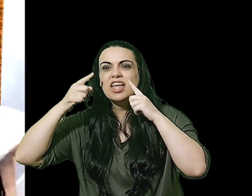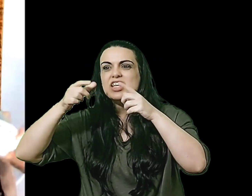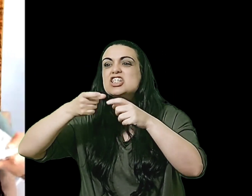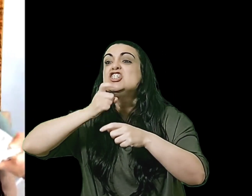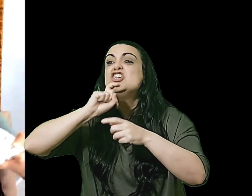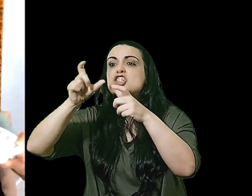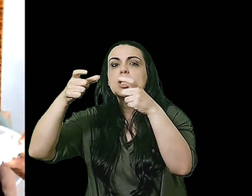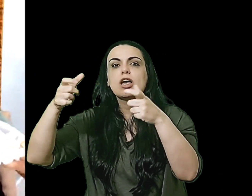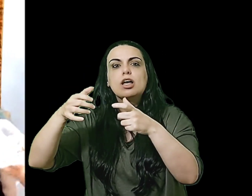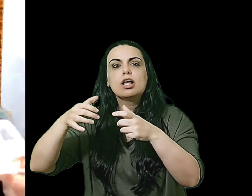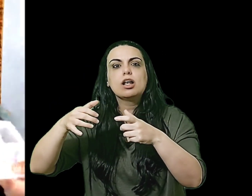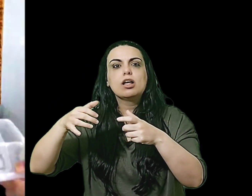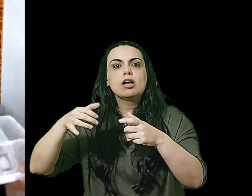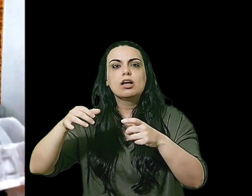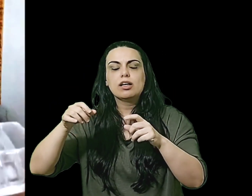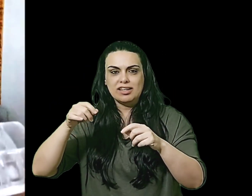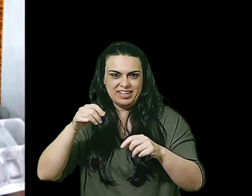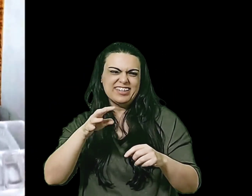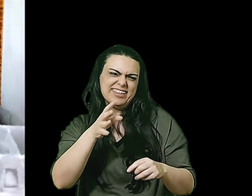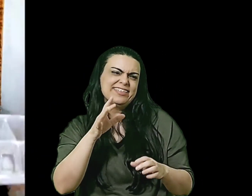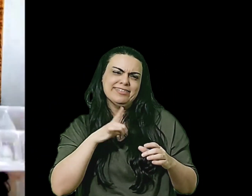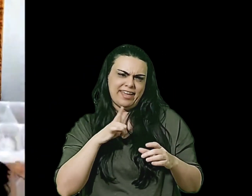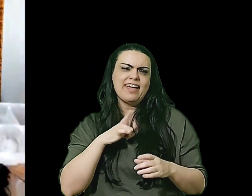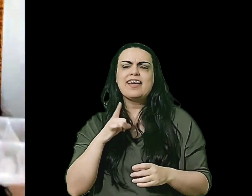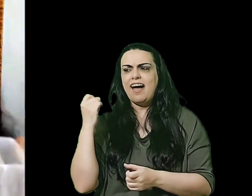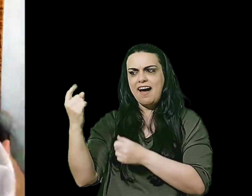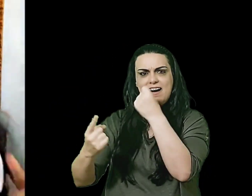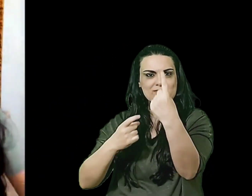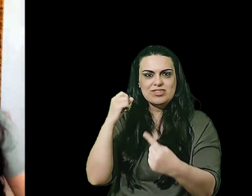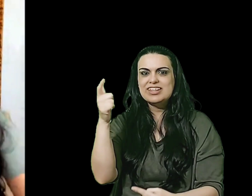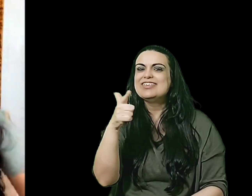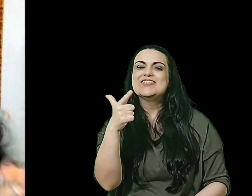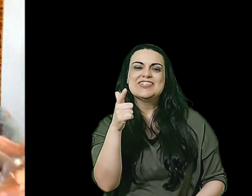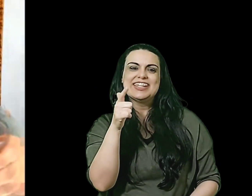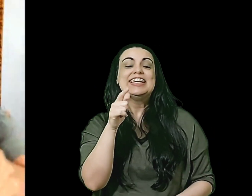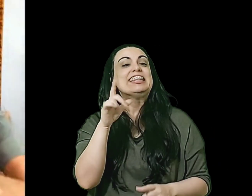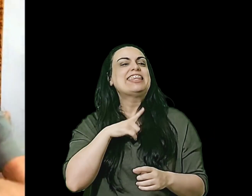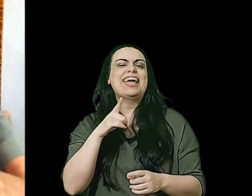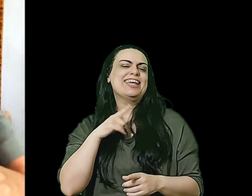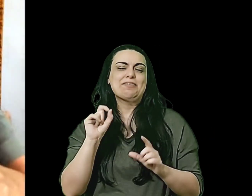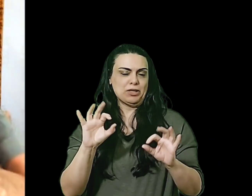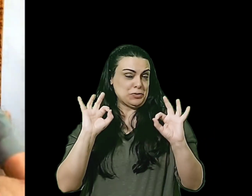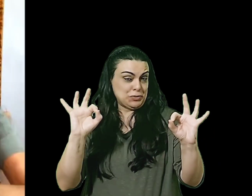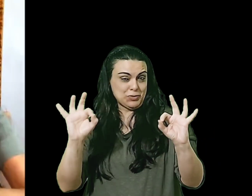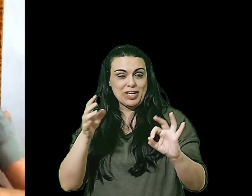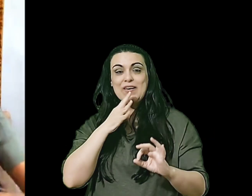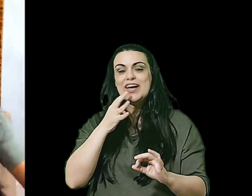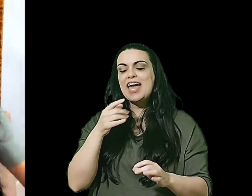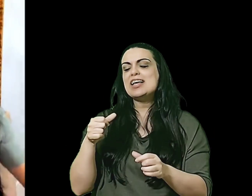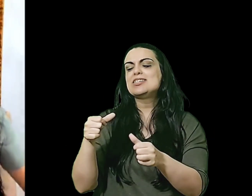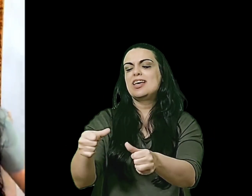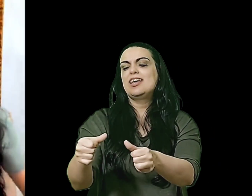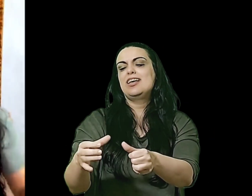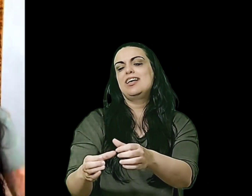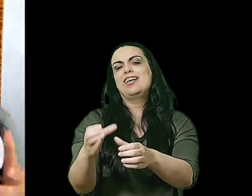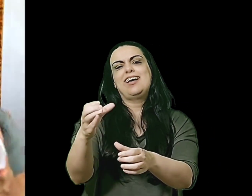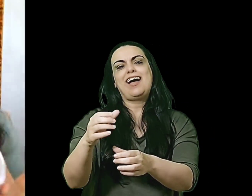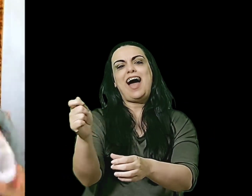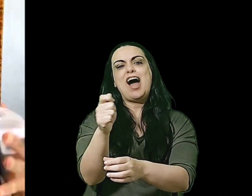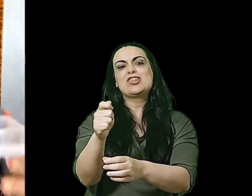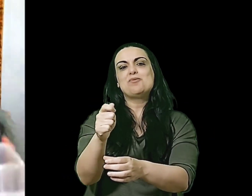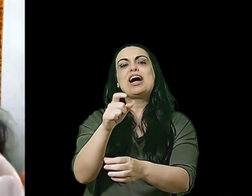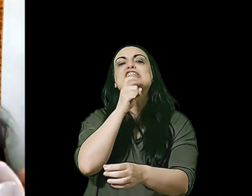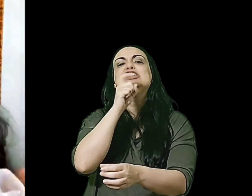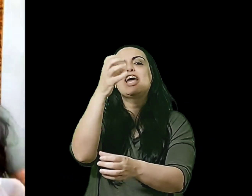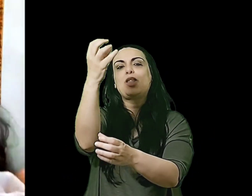vai pegar pra saber se tem gelo, isso pra galera modesta, né, que ainda tem gelo, que tem a galera que agora é só botar na geladeira e sai caindo, né, mas falando aqui